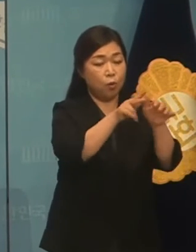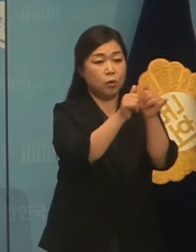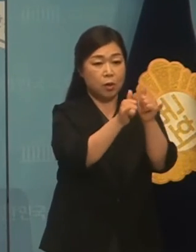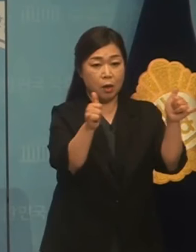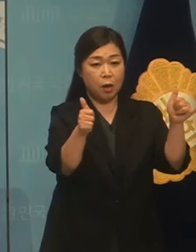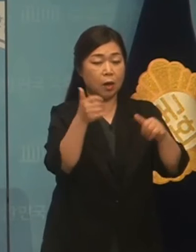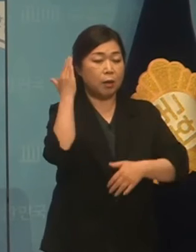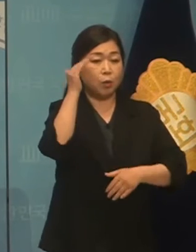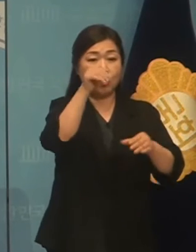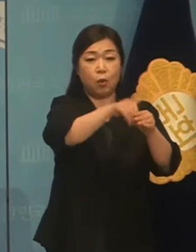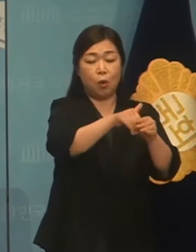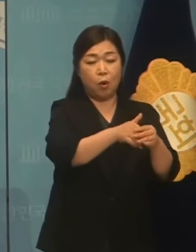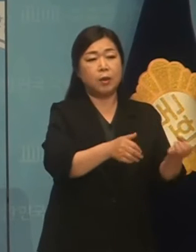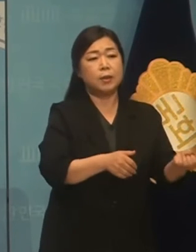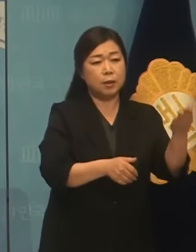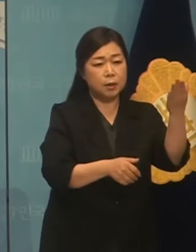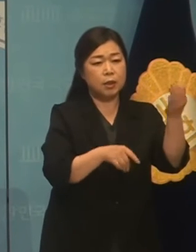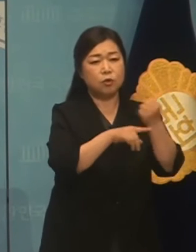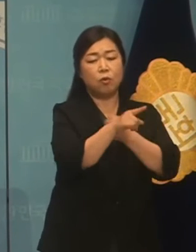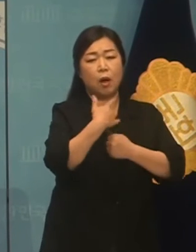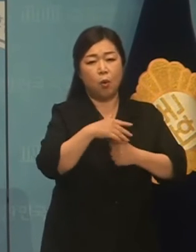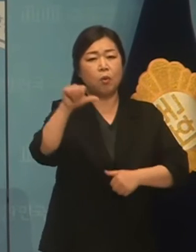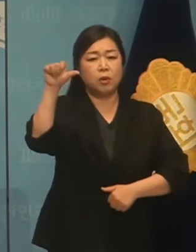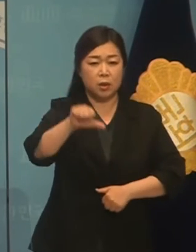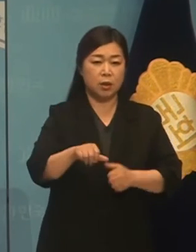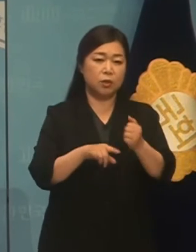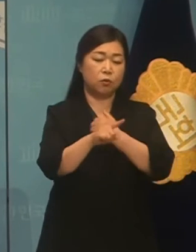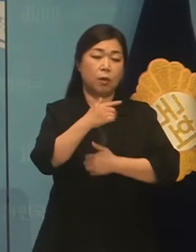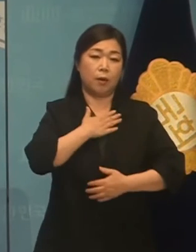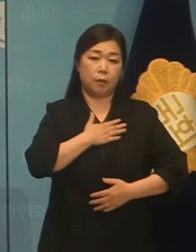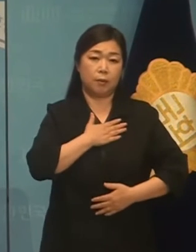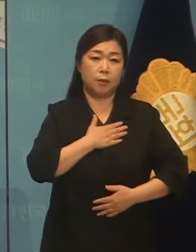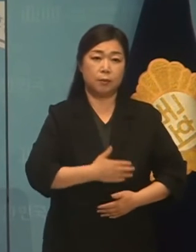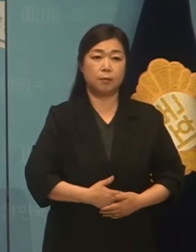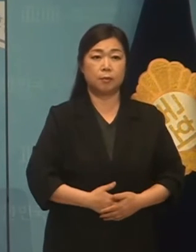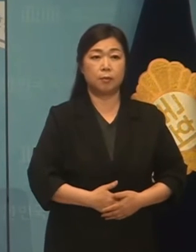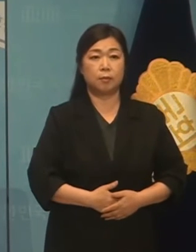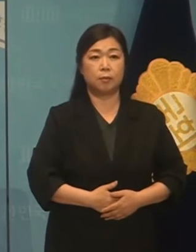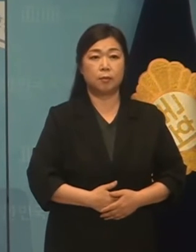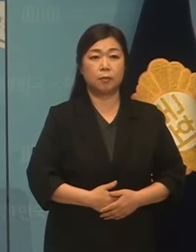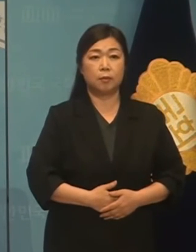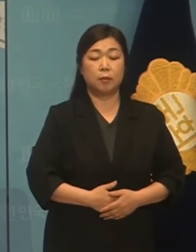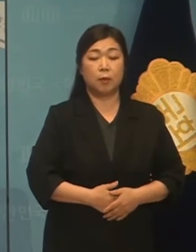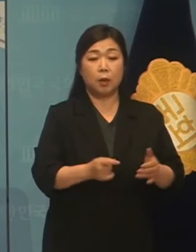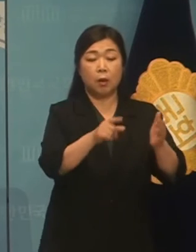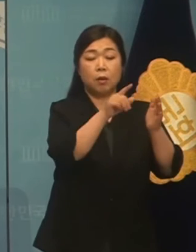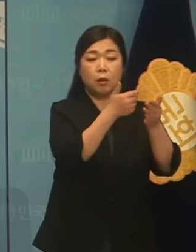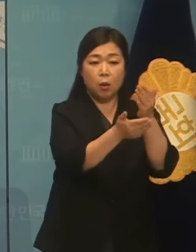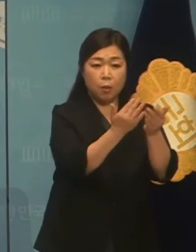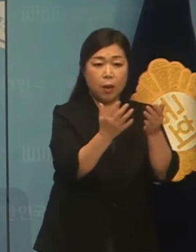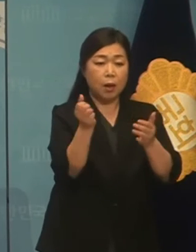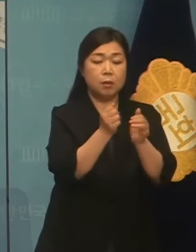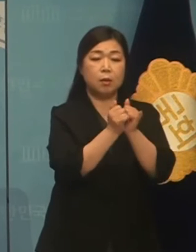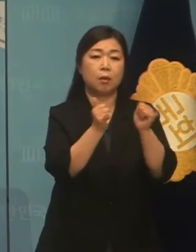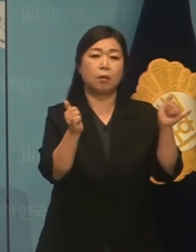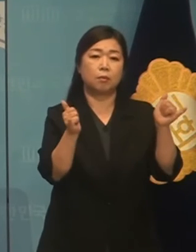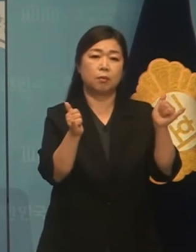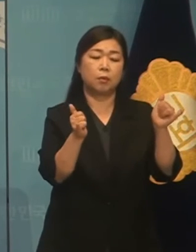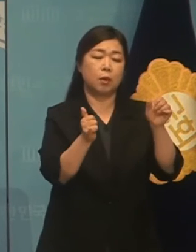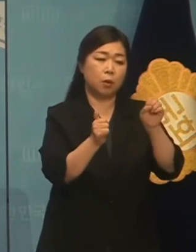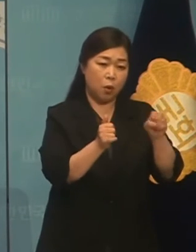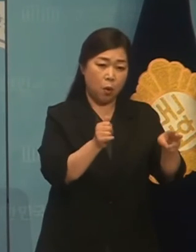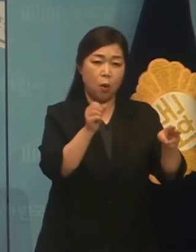후보가 대선에서 이기는 이유도 알고 지는 이유도 압니다. 이런 경험을 가진 사람,